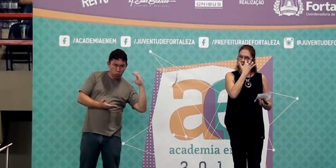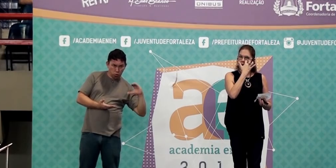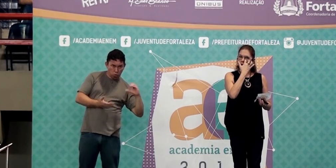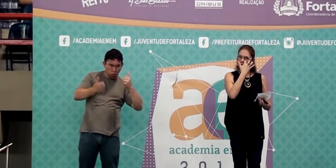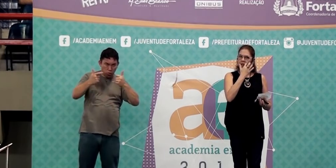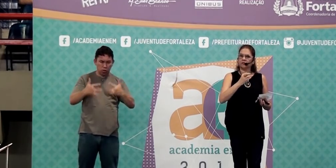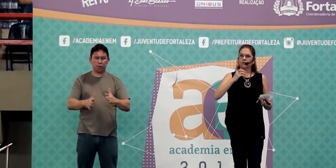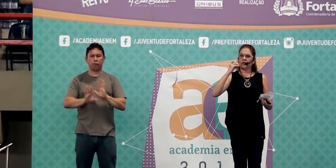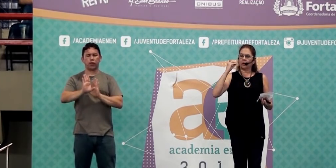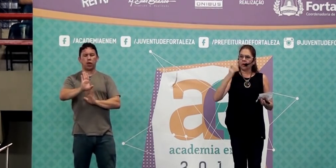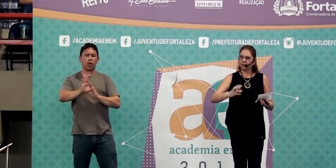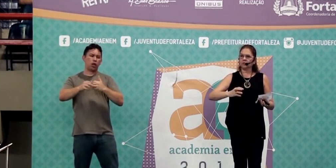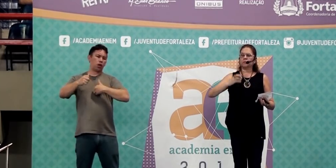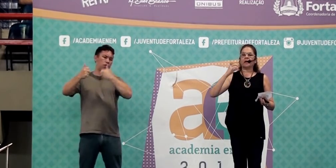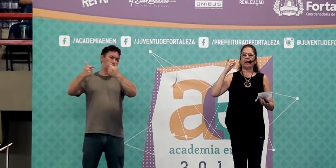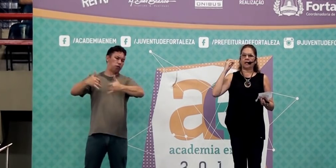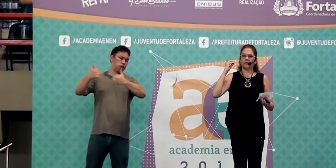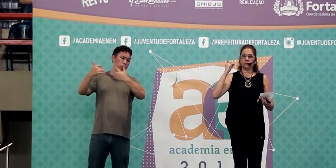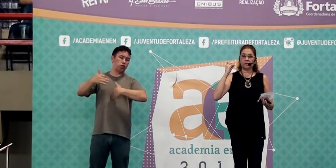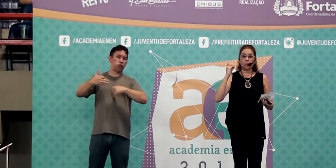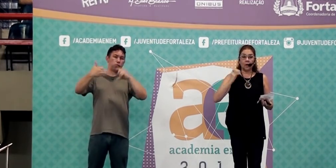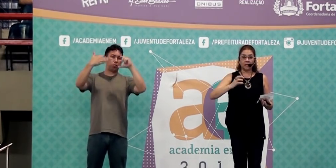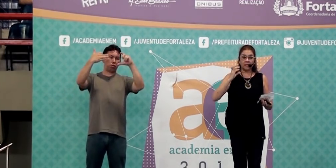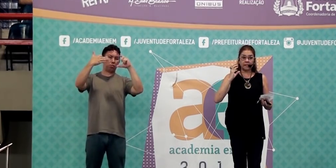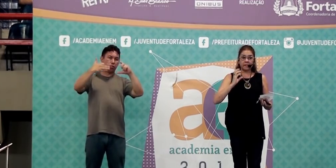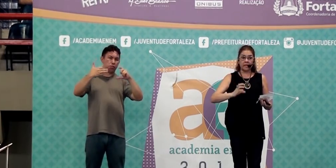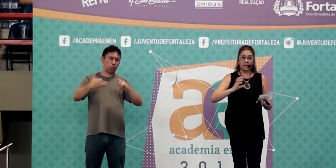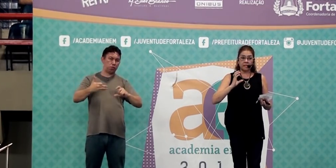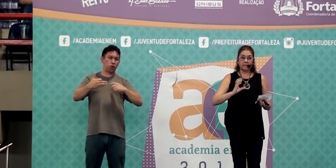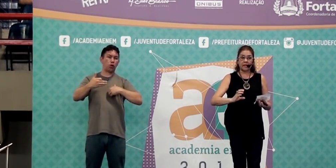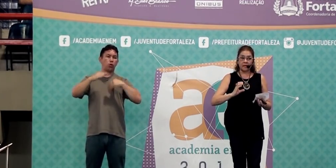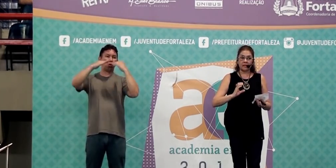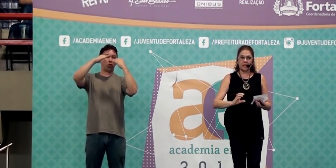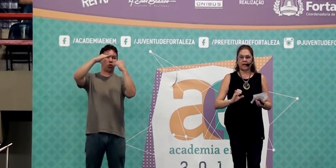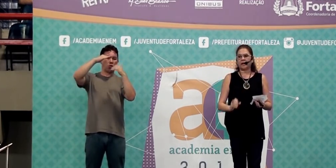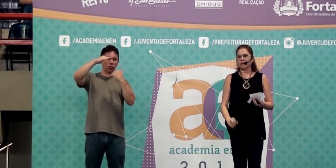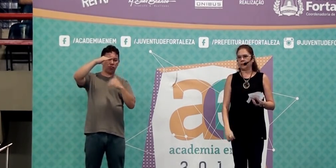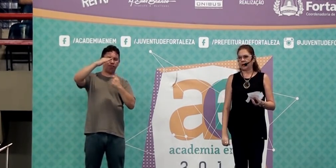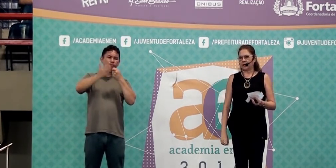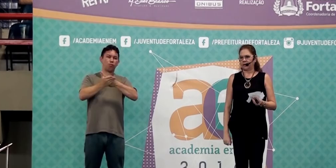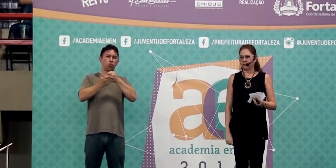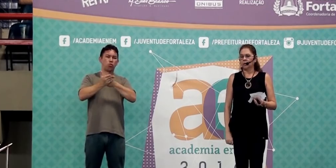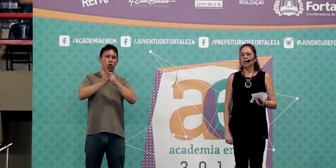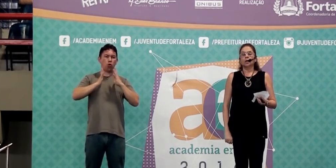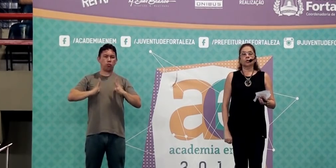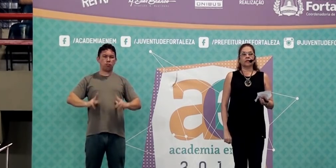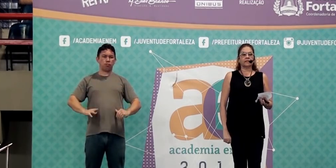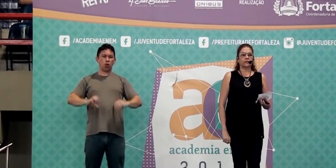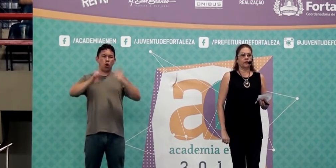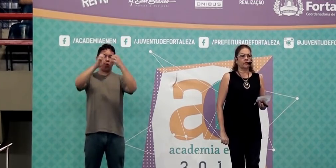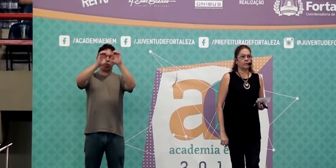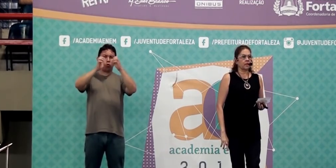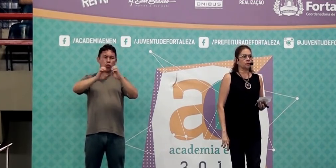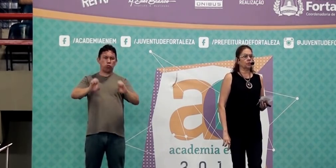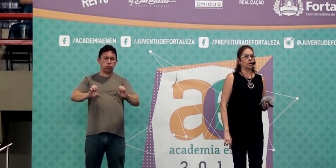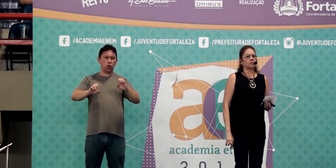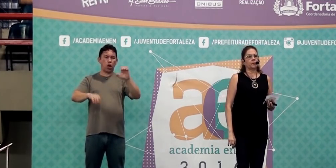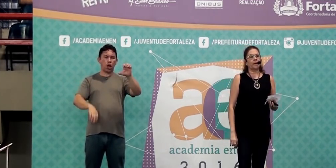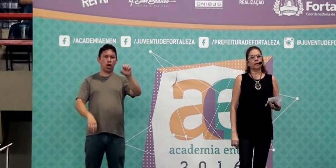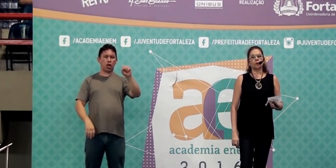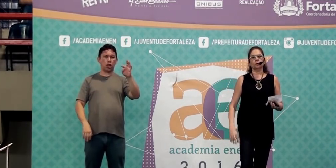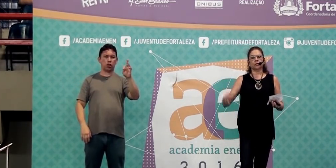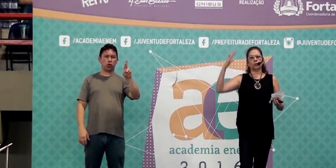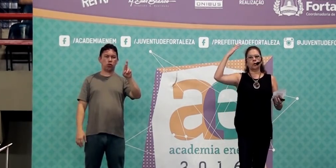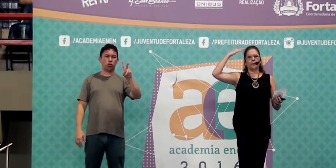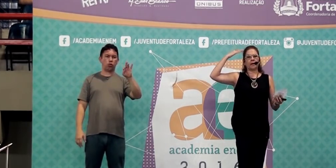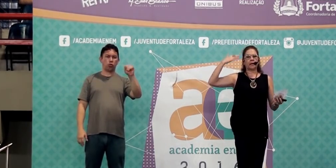já falar, vocês vão ver quantos parágrafos e quantas linhas tem que ter cada parágrafo. O desenvolvimento no nosso